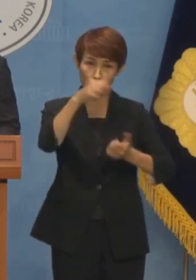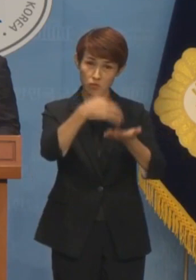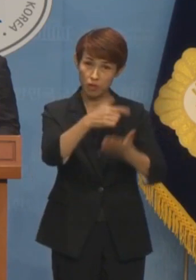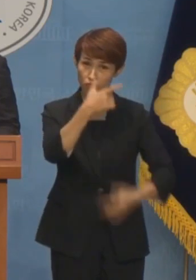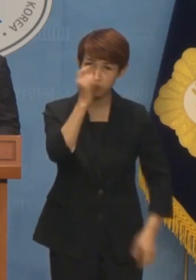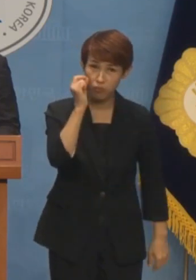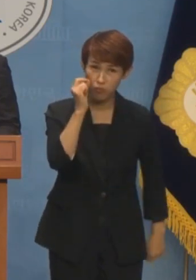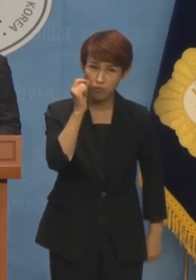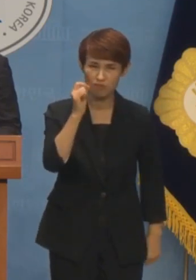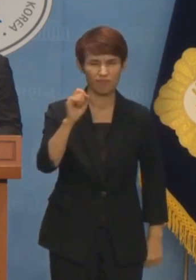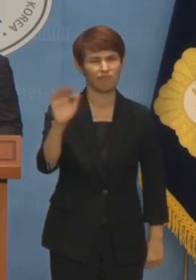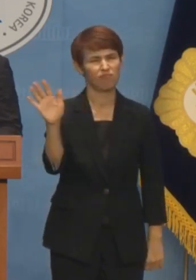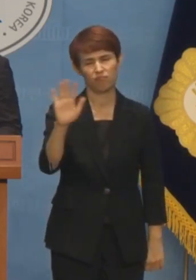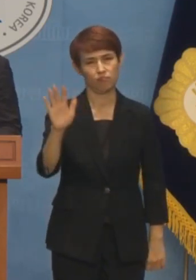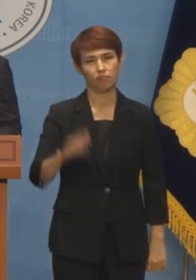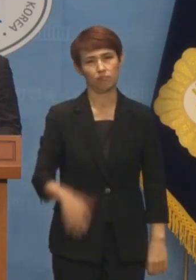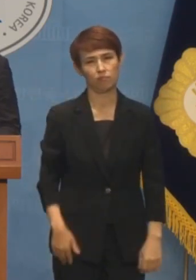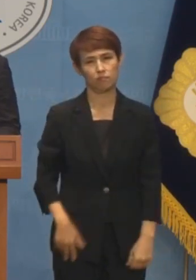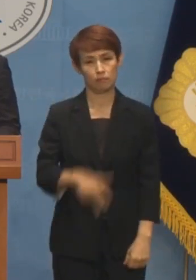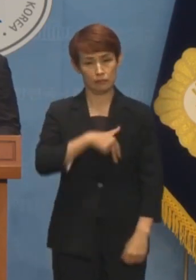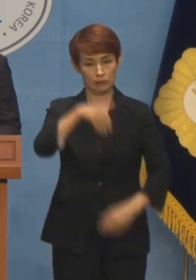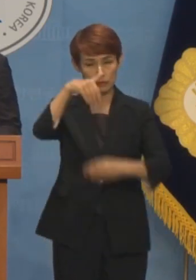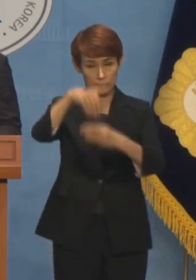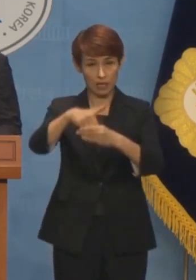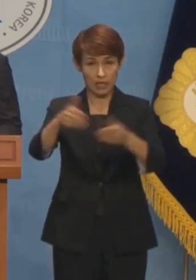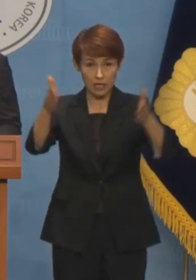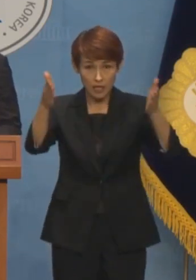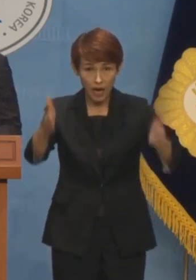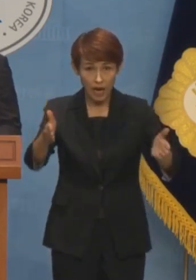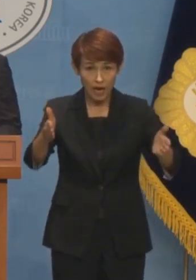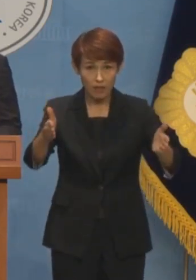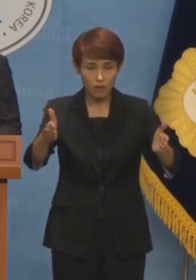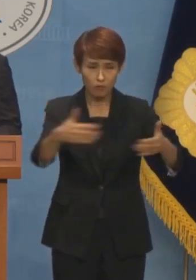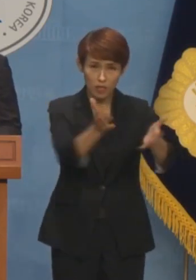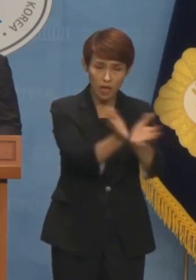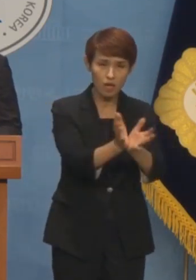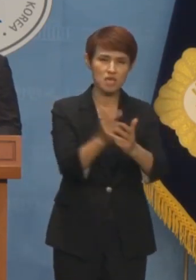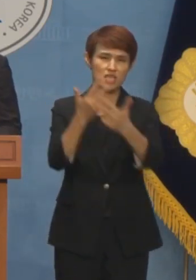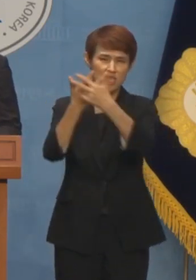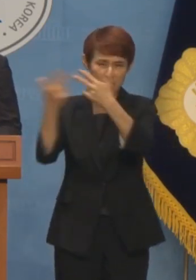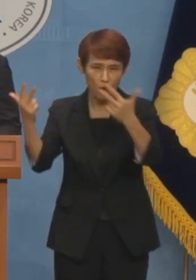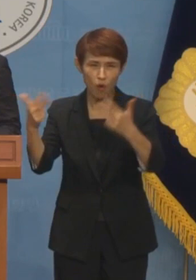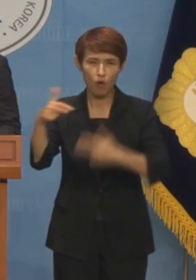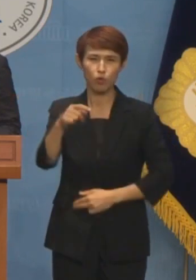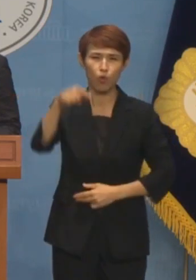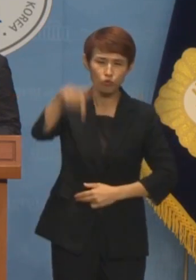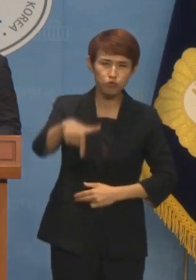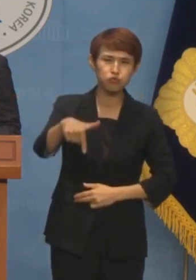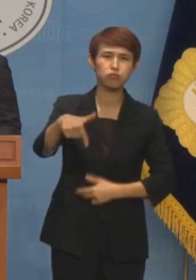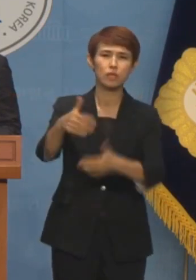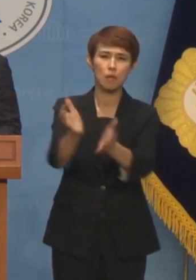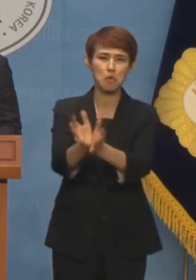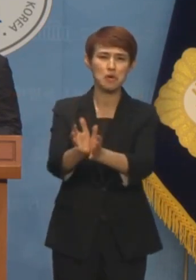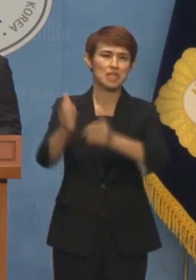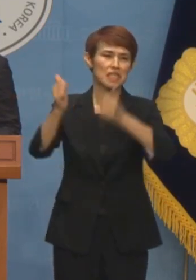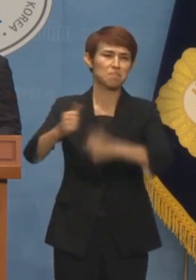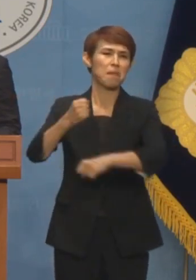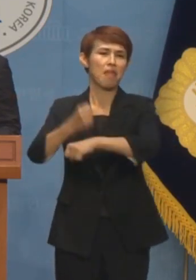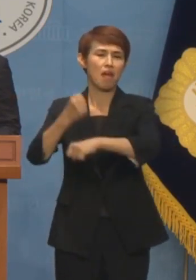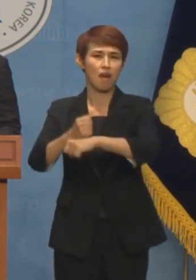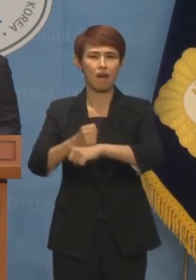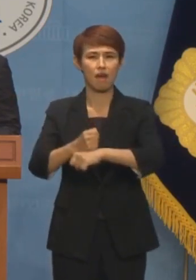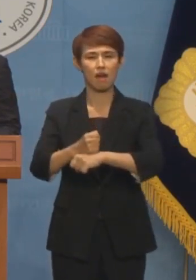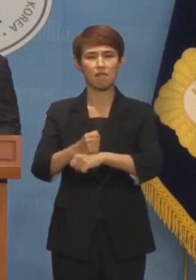아닙니다. 총선 기간 동안 우리 당은 계속 이재명, 조국 대표의 2조 심판, 사법